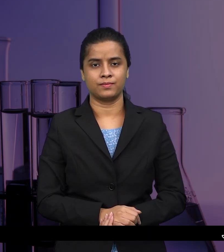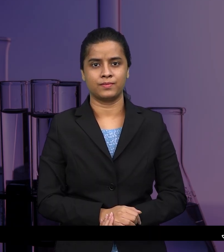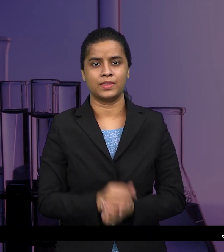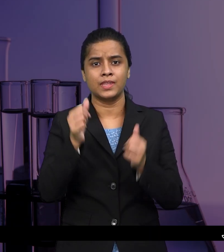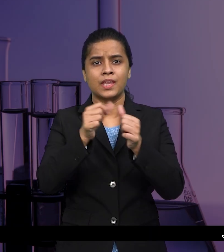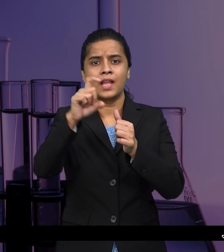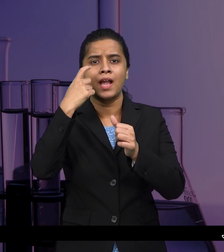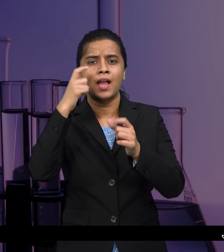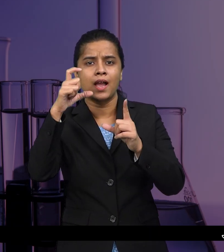அமிலமழை,